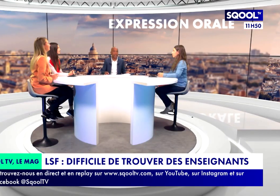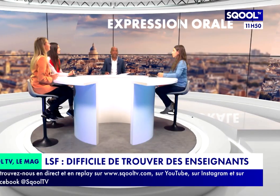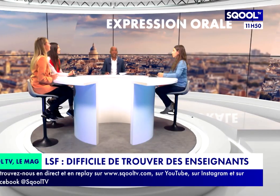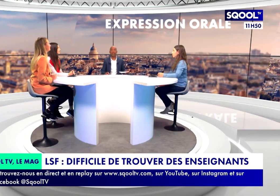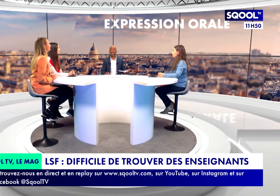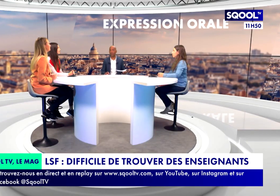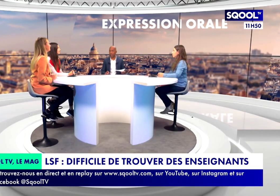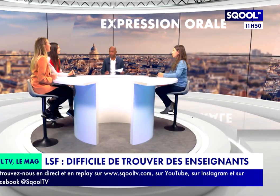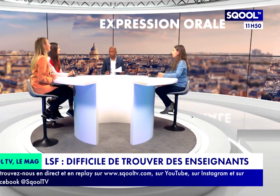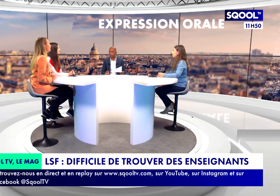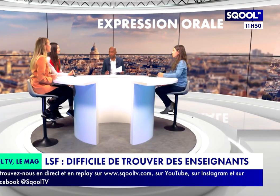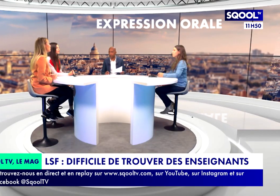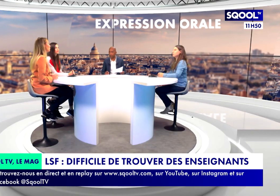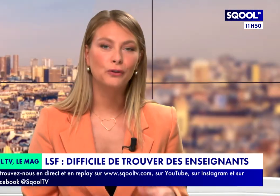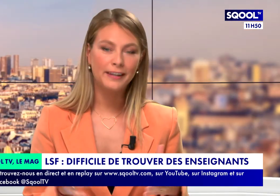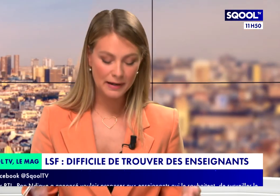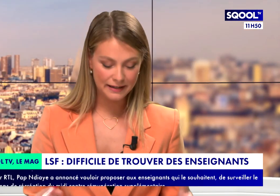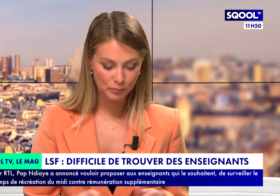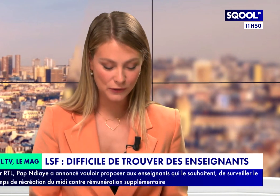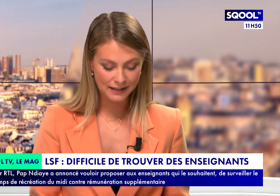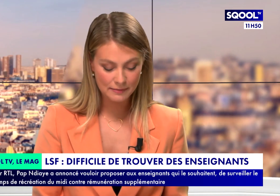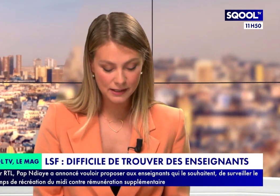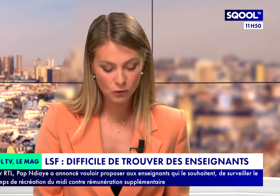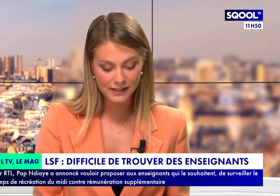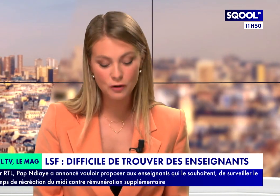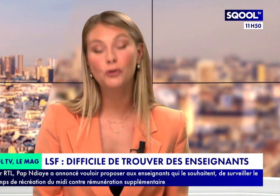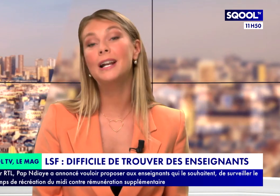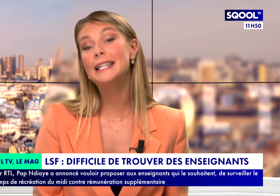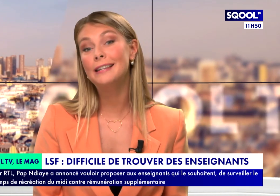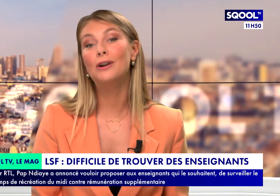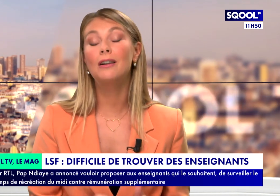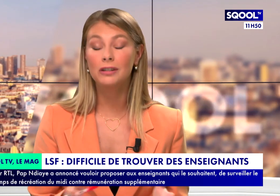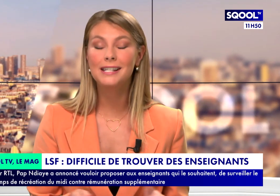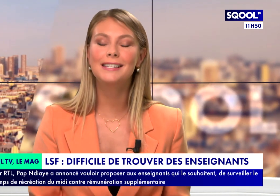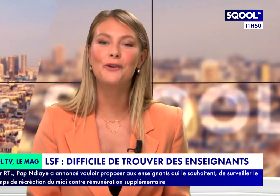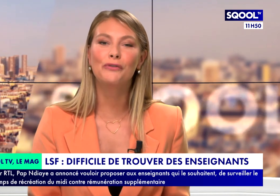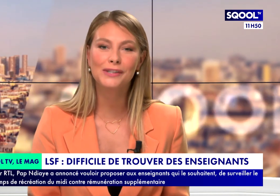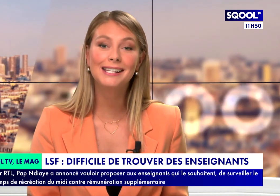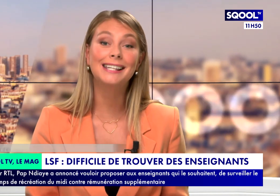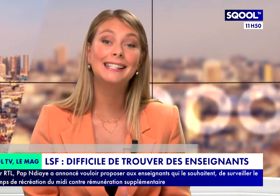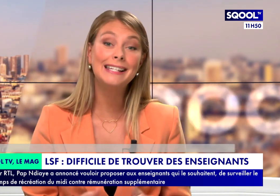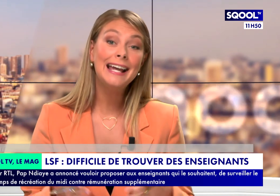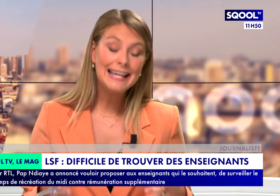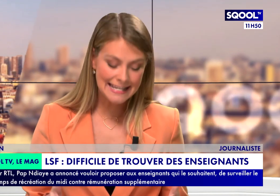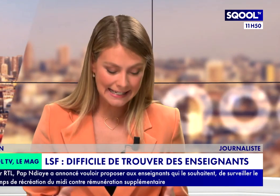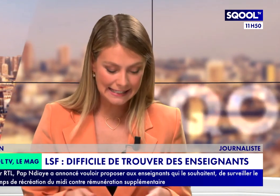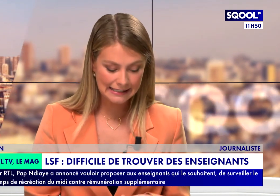dans la capitale. Effectivement, on en a parlé pendant cette émission. L'enseignement de la langue des signes française est quasi inexistant.